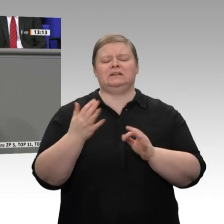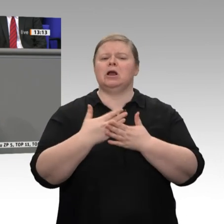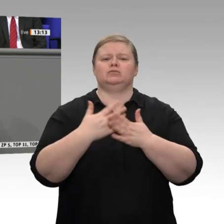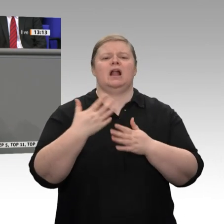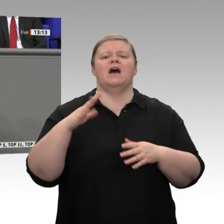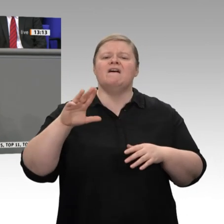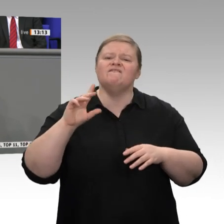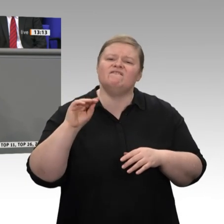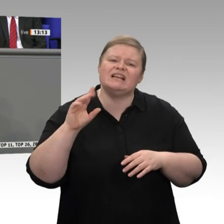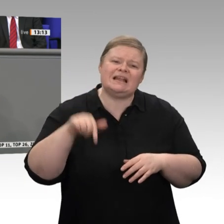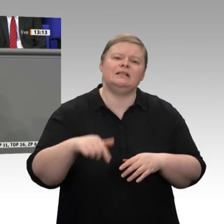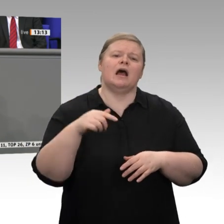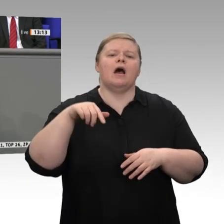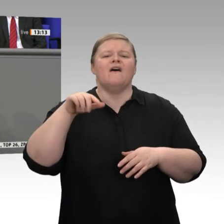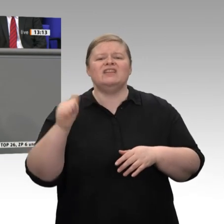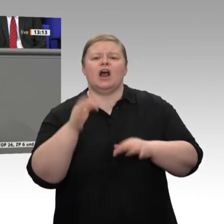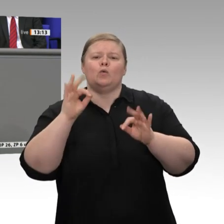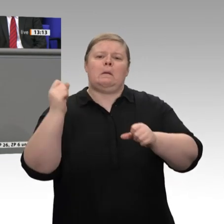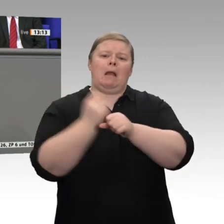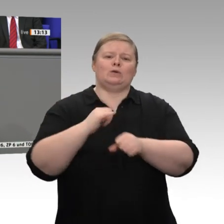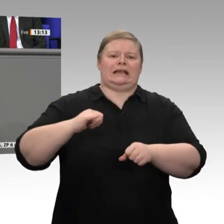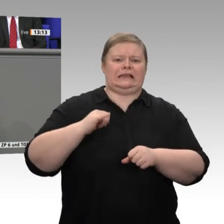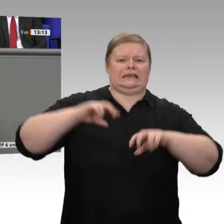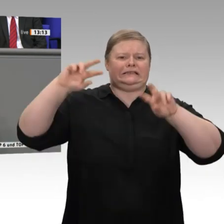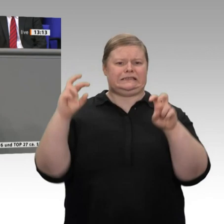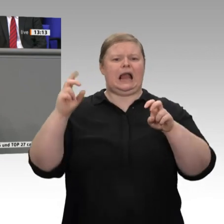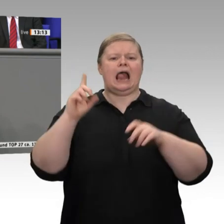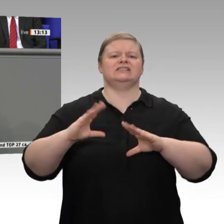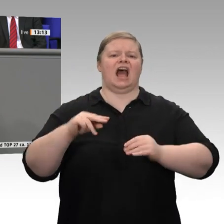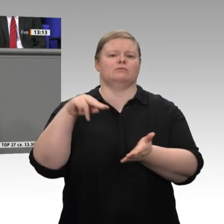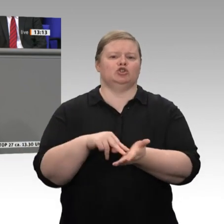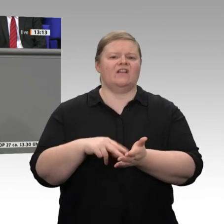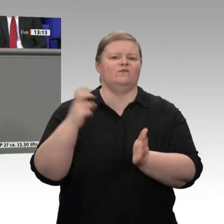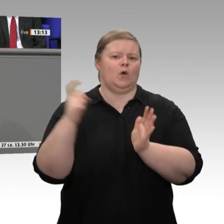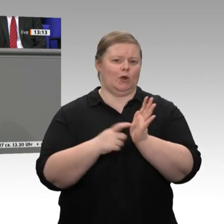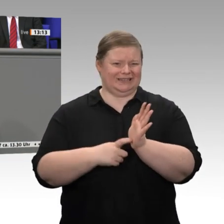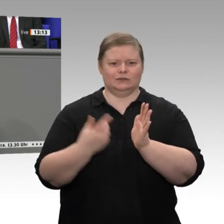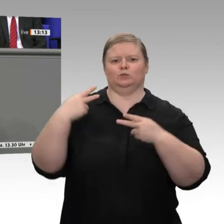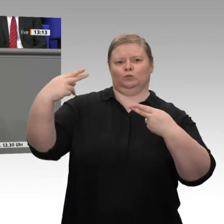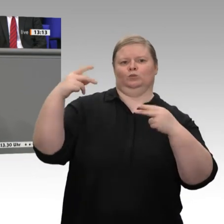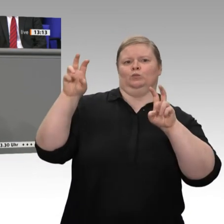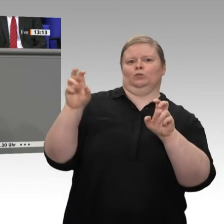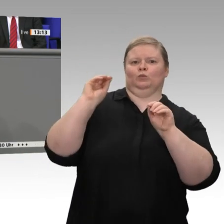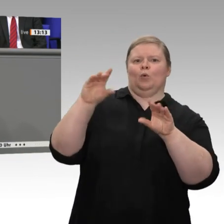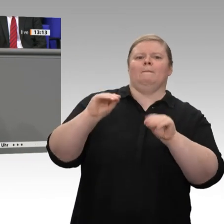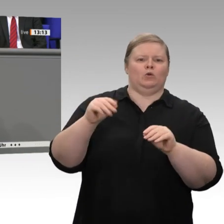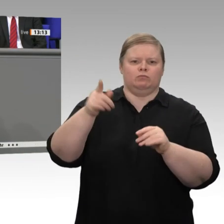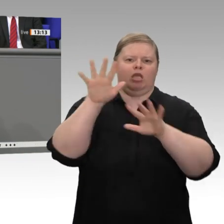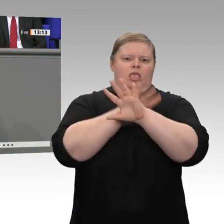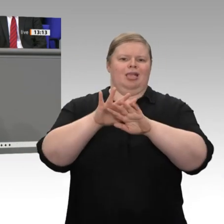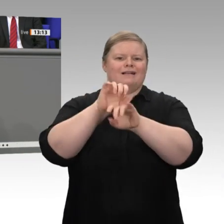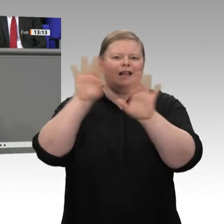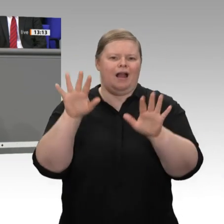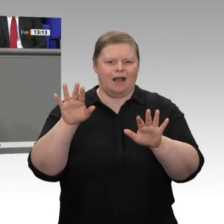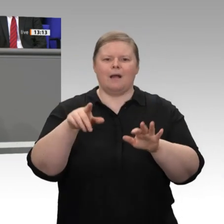diesen ganzen Bereich erst einmal der Auslegung der Verwaltungsgerichte zugänglich machen und dies auch erforderlich machen.